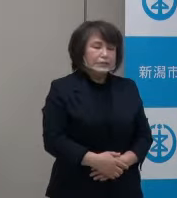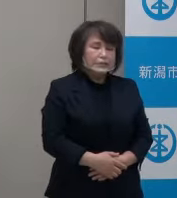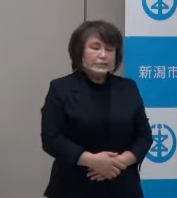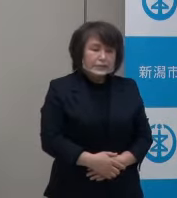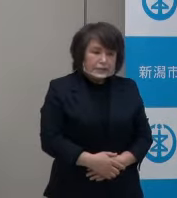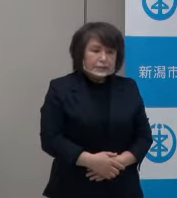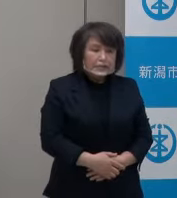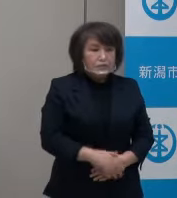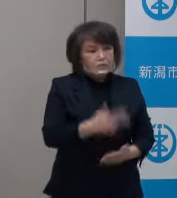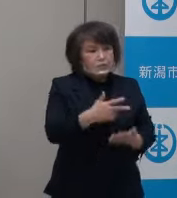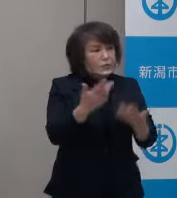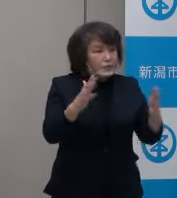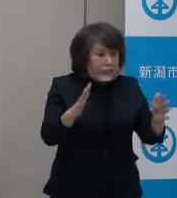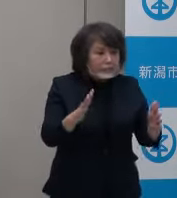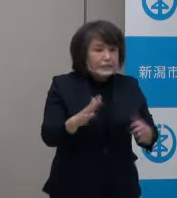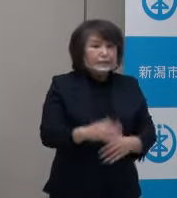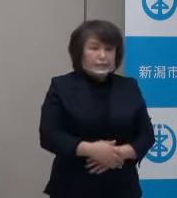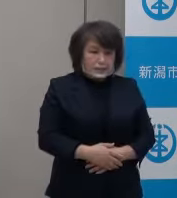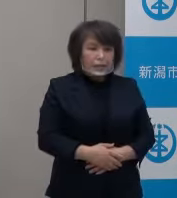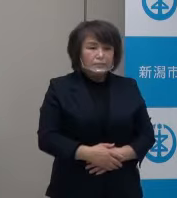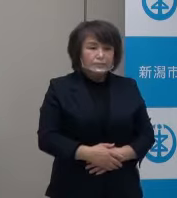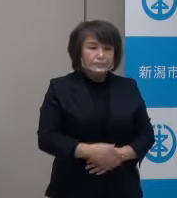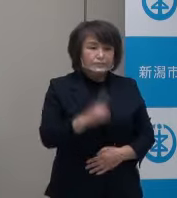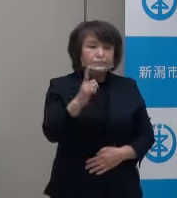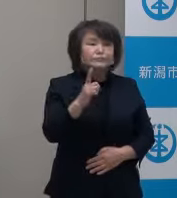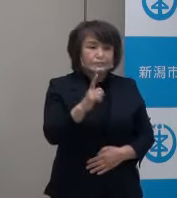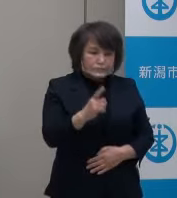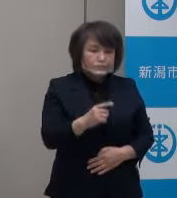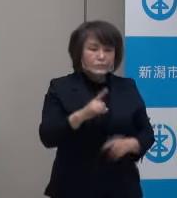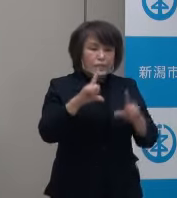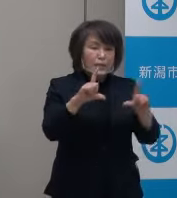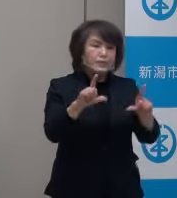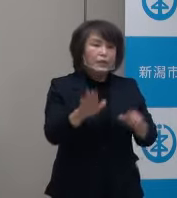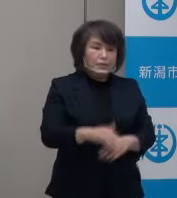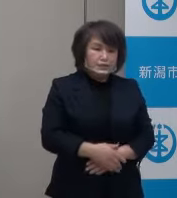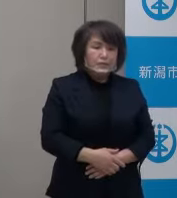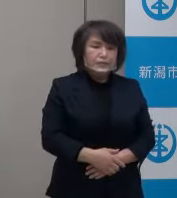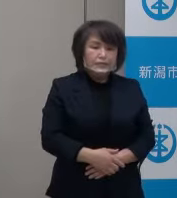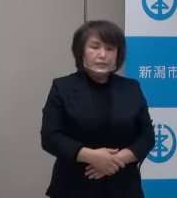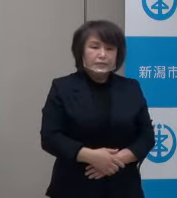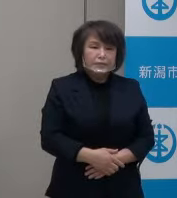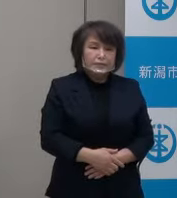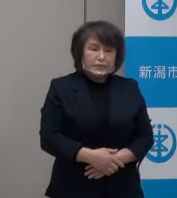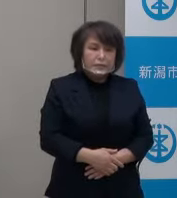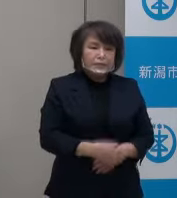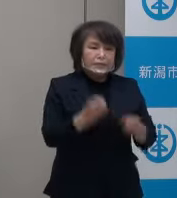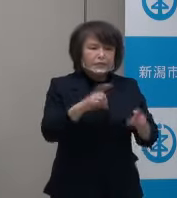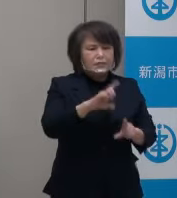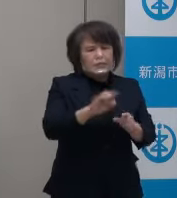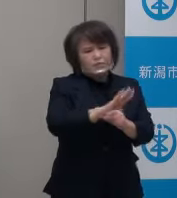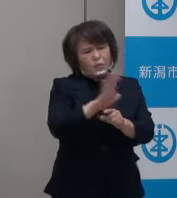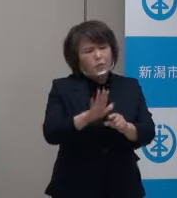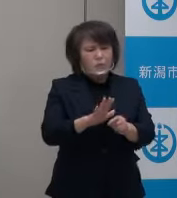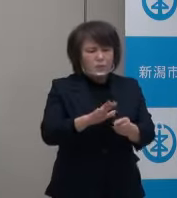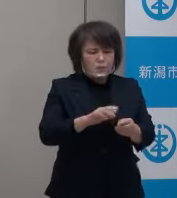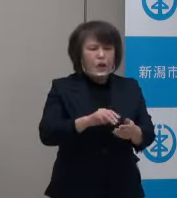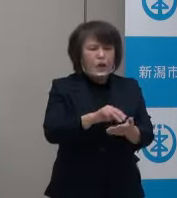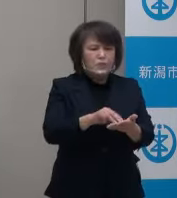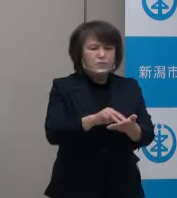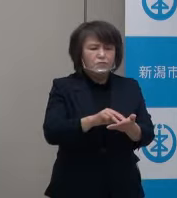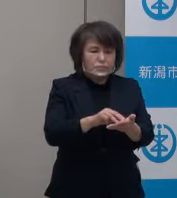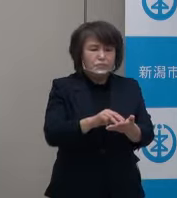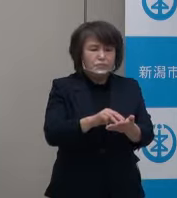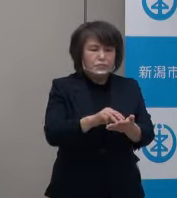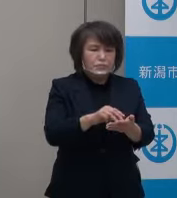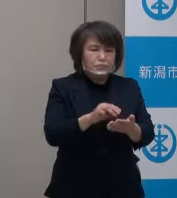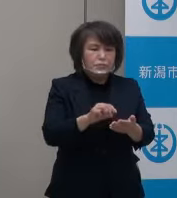次に、配布資料はございませんが、1件案件発表させていただきます。新型コロナウイルスワクチン接種専門